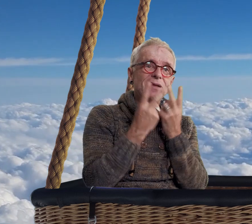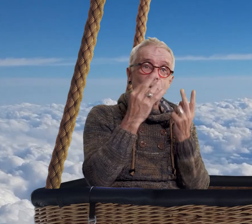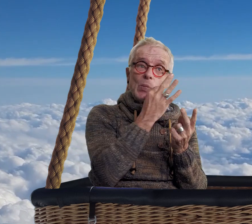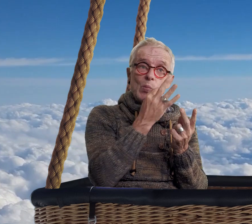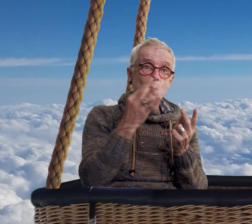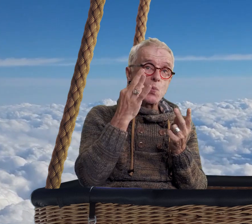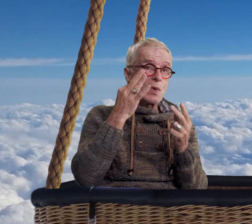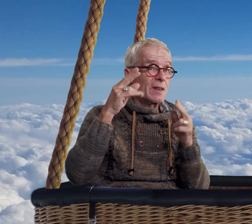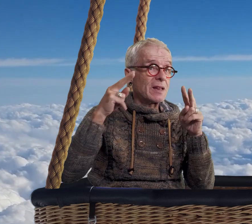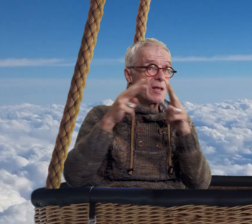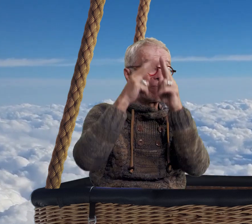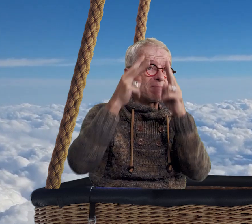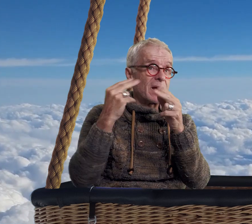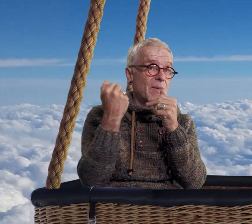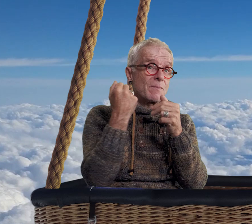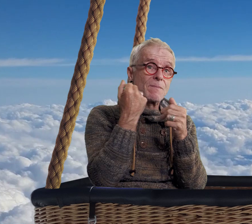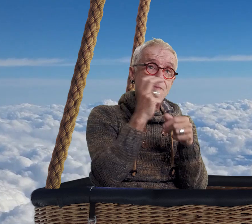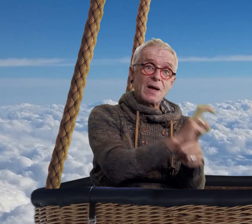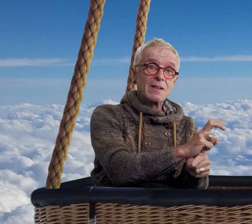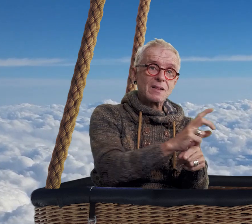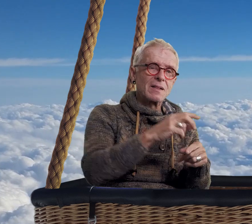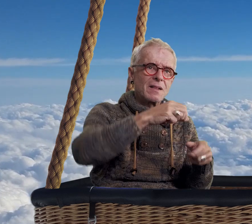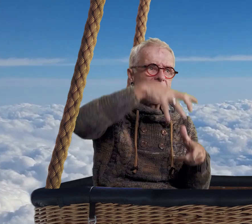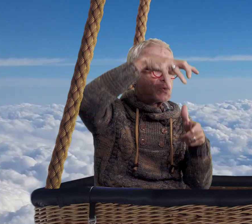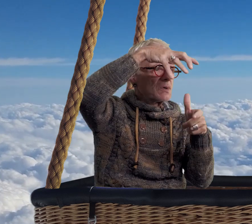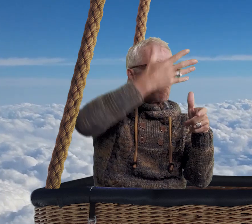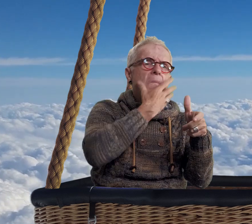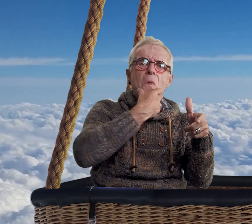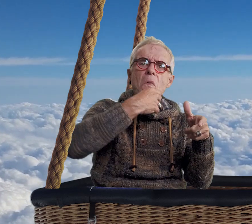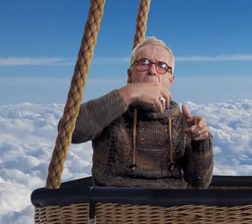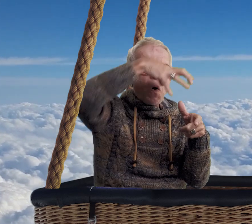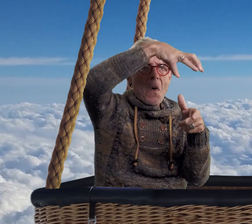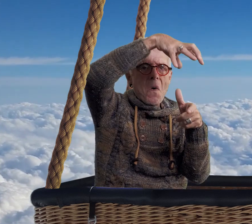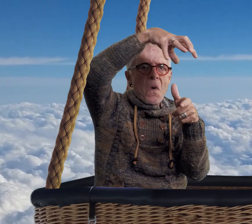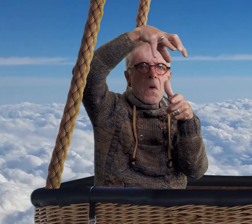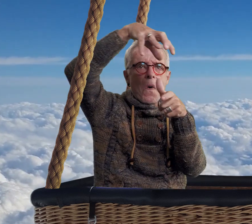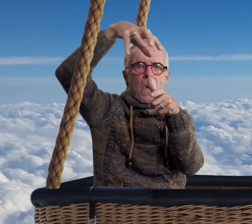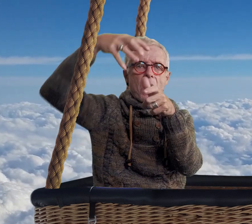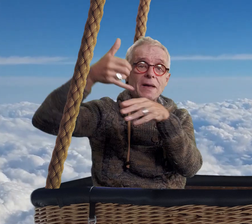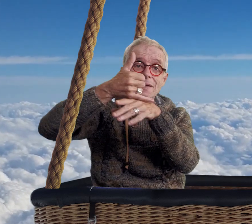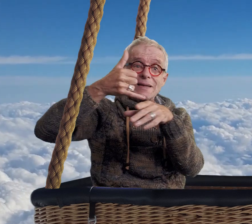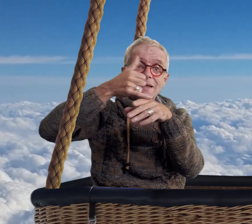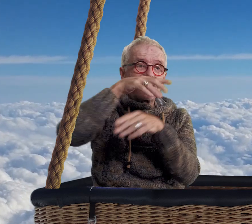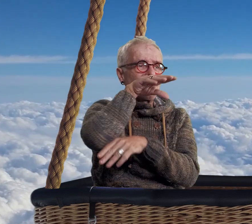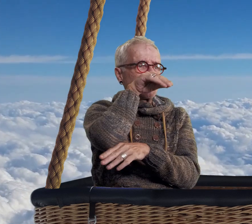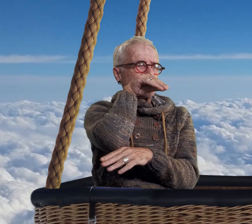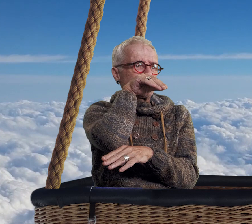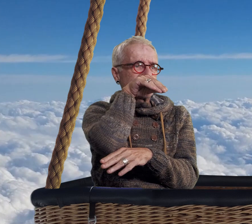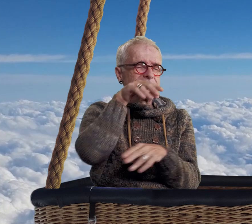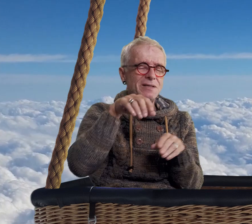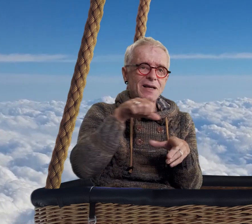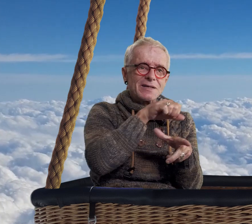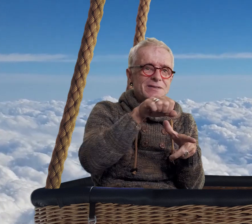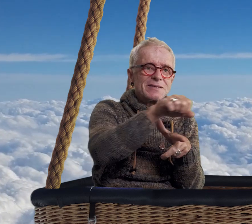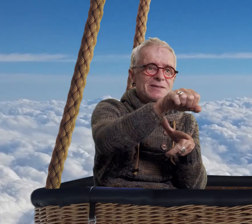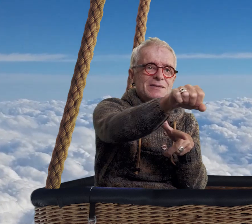disposition. L'aérostat s'éleva majestueusement, longea l'île des signes, passa la Seine à la barrière